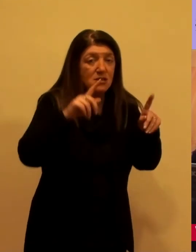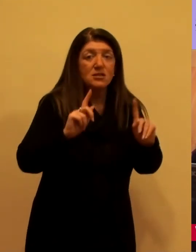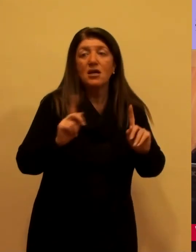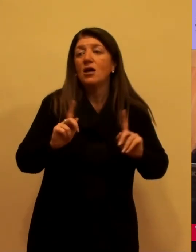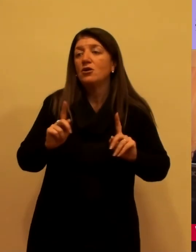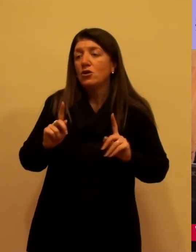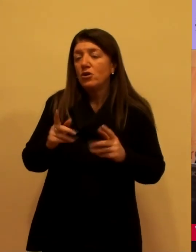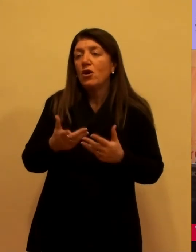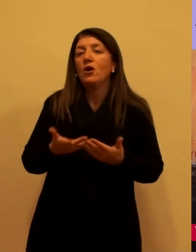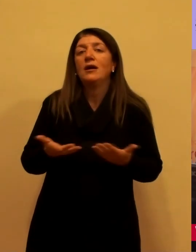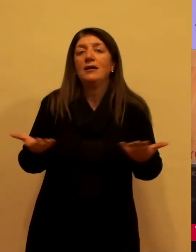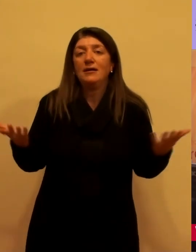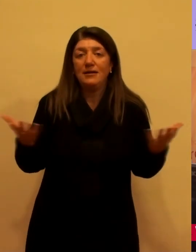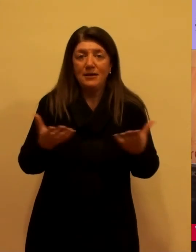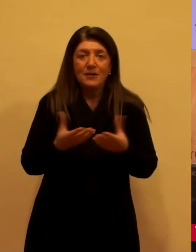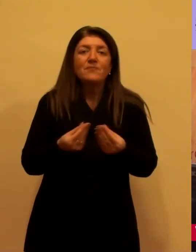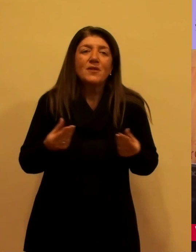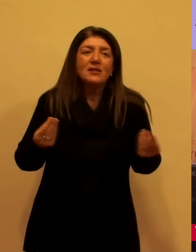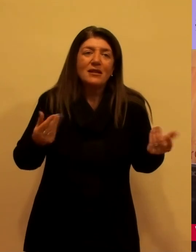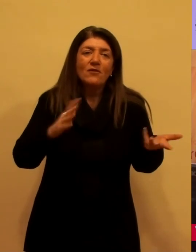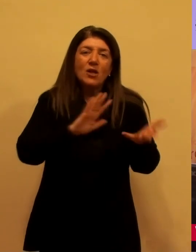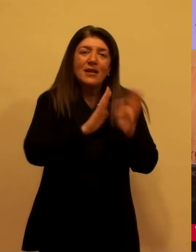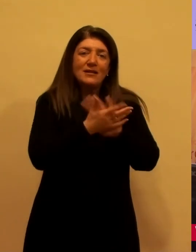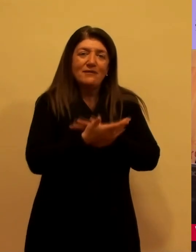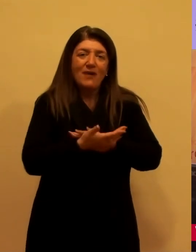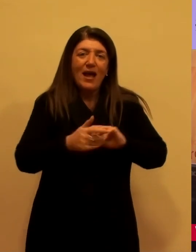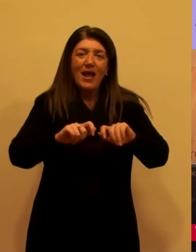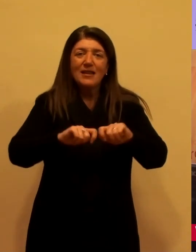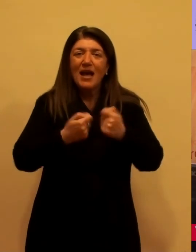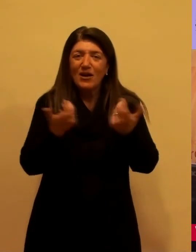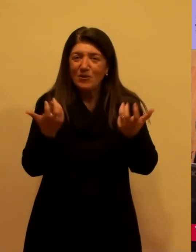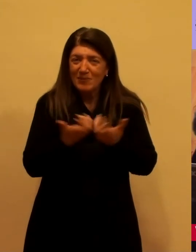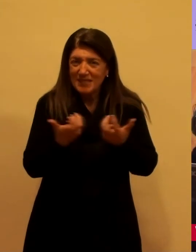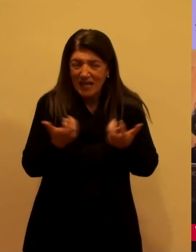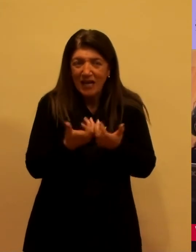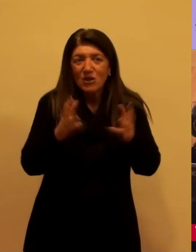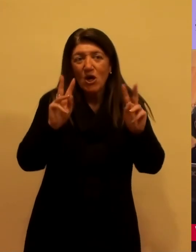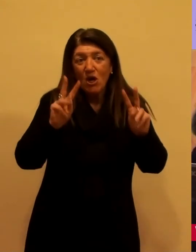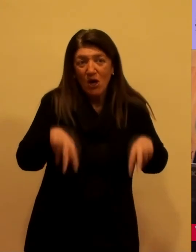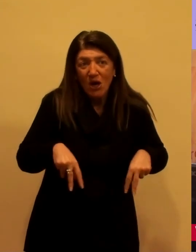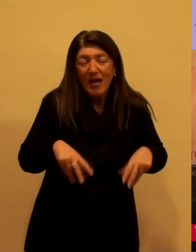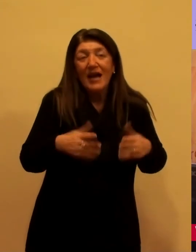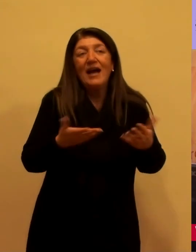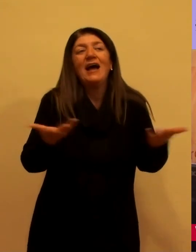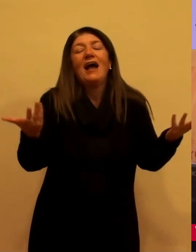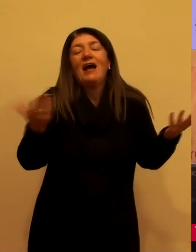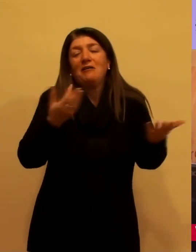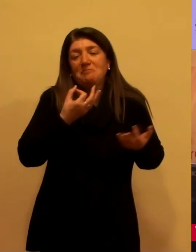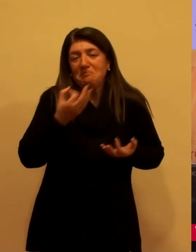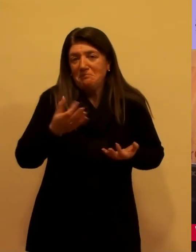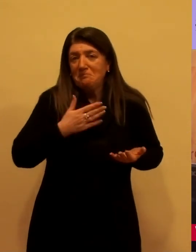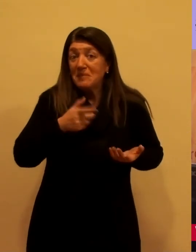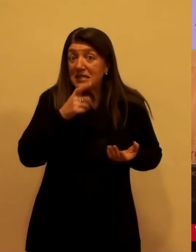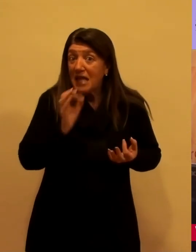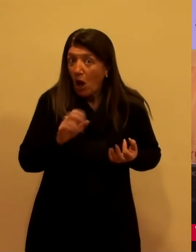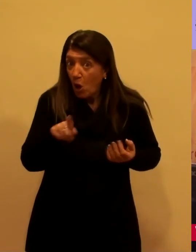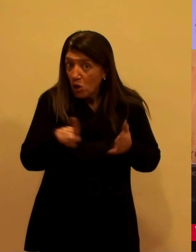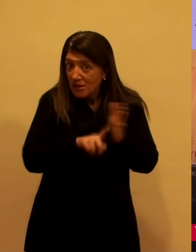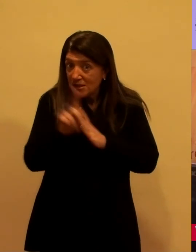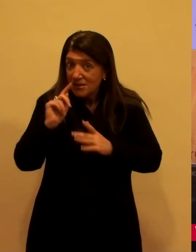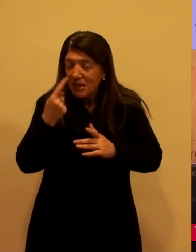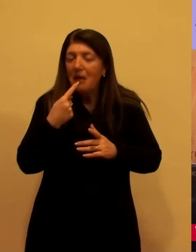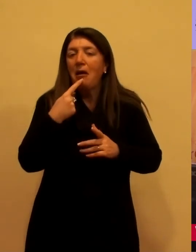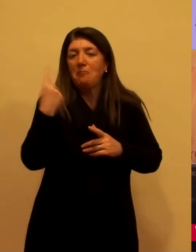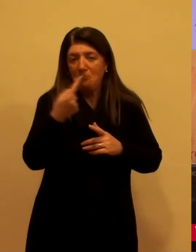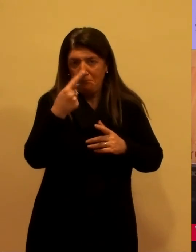passa ancora a volte per essere i rompiscatole o comunque... Ben vengano i rompiscatole! Siamo rompiscatole, io mi presento con la lista ogni volta